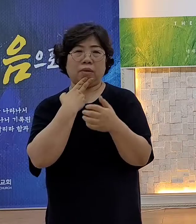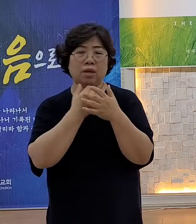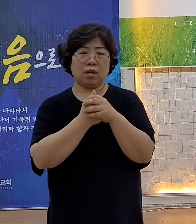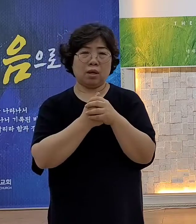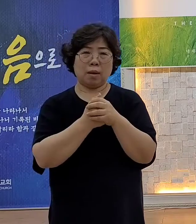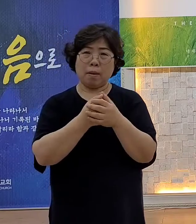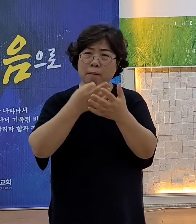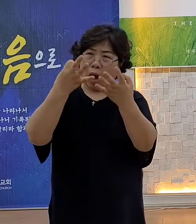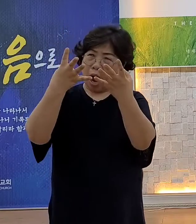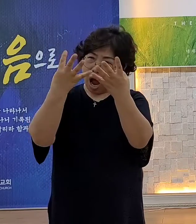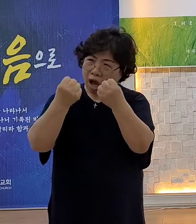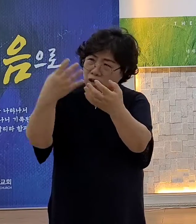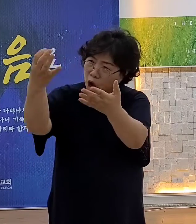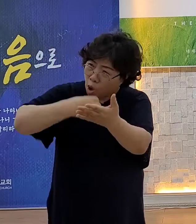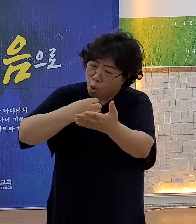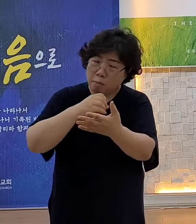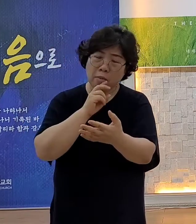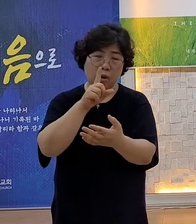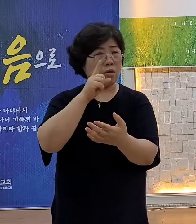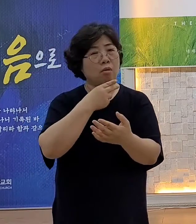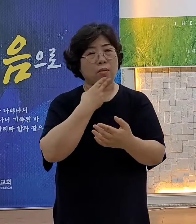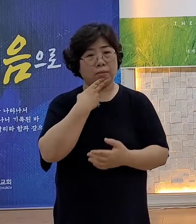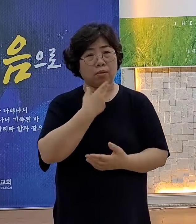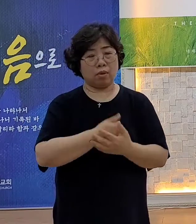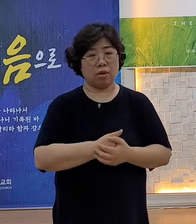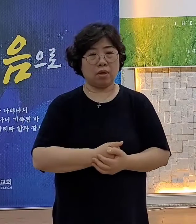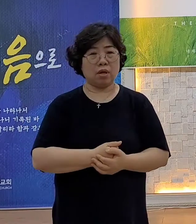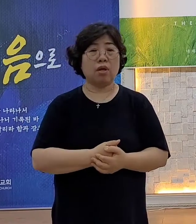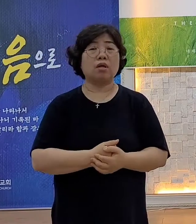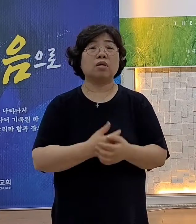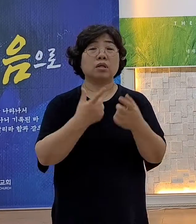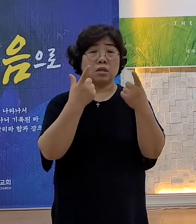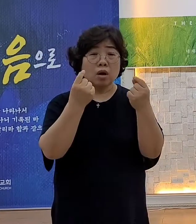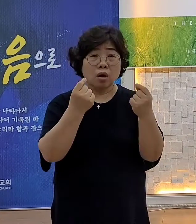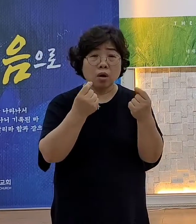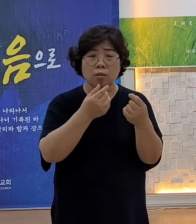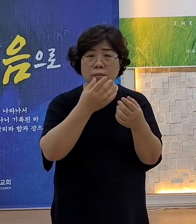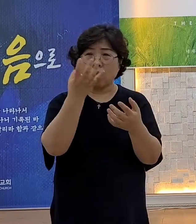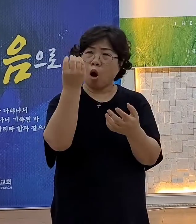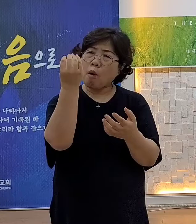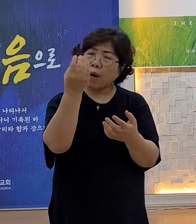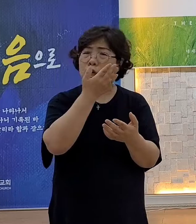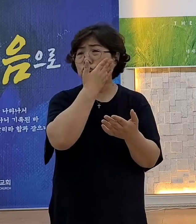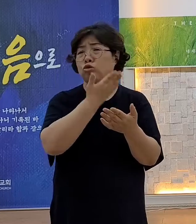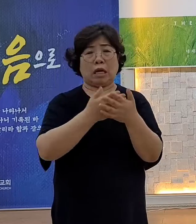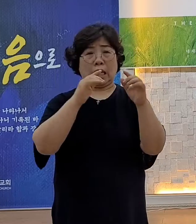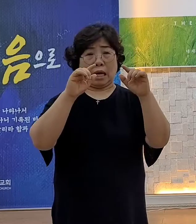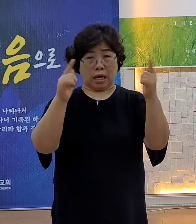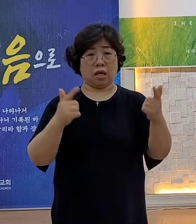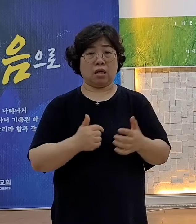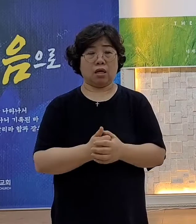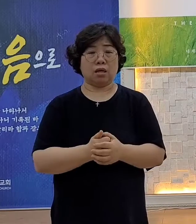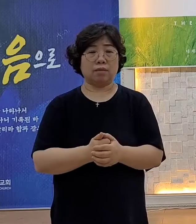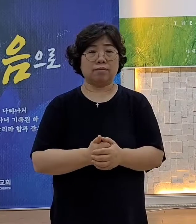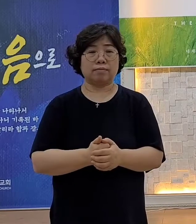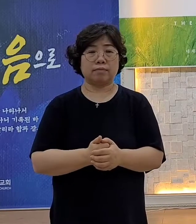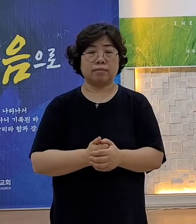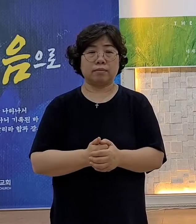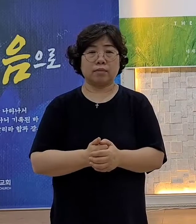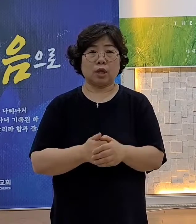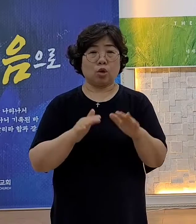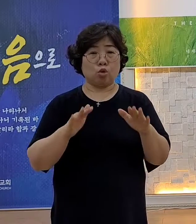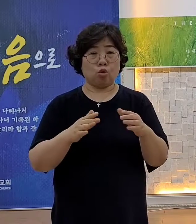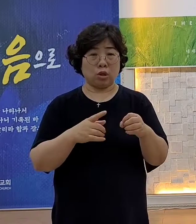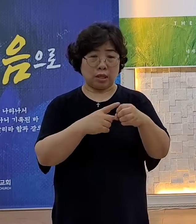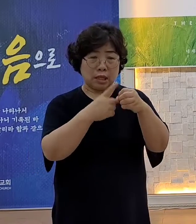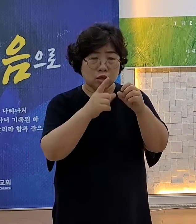이렇게 말한 적이 있습니까? 제가 양심으로 한 번도 그렇게 설교해 본 적이 없습니다. 여러분 액수가 중요한 게 아니고 오늘